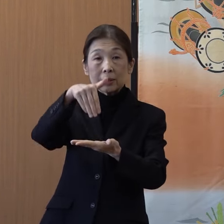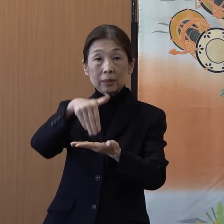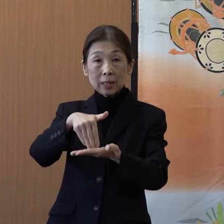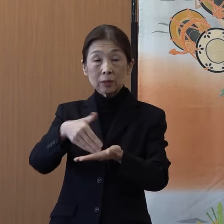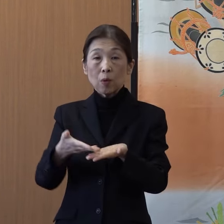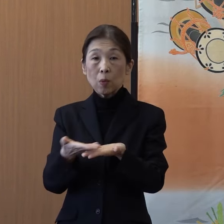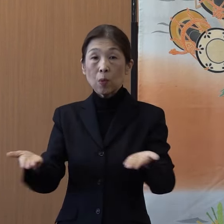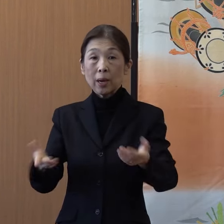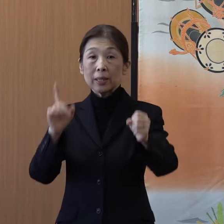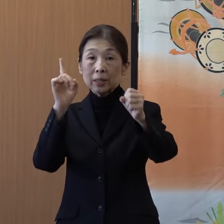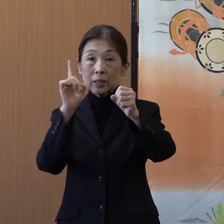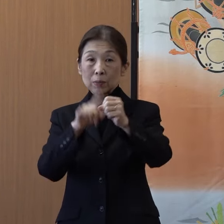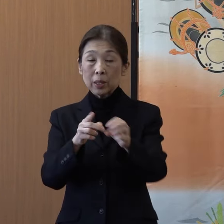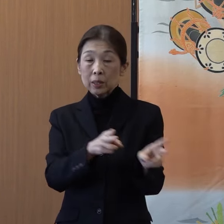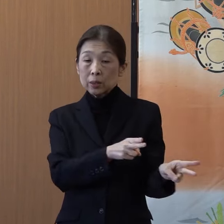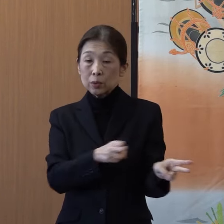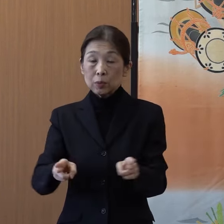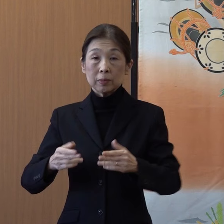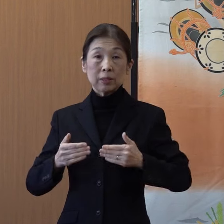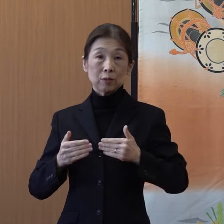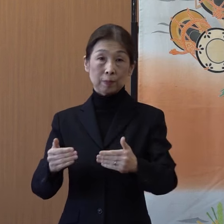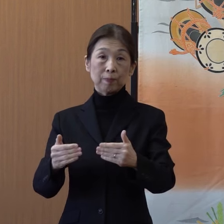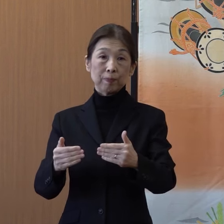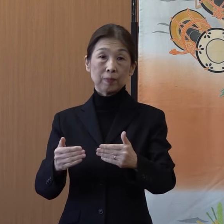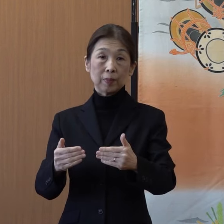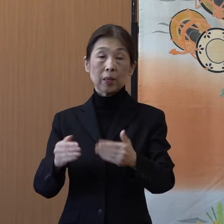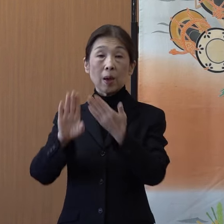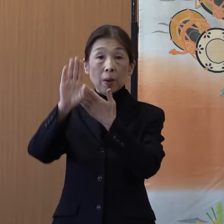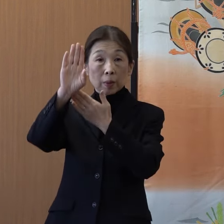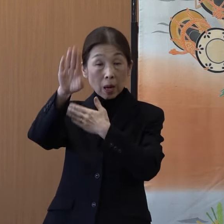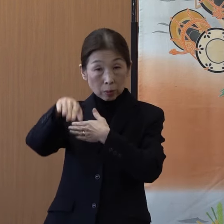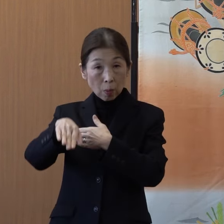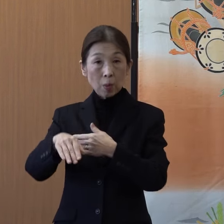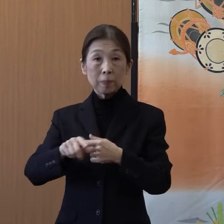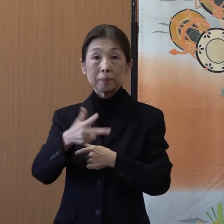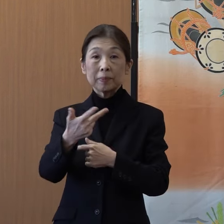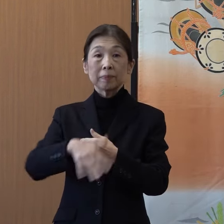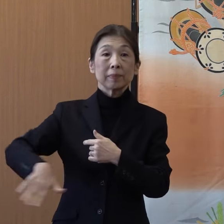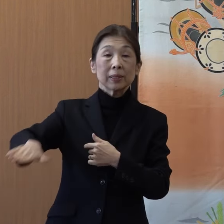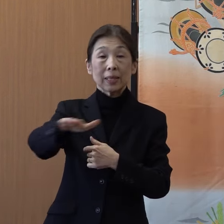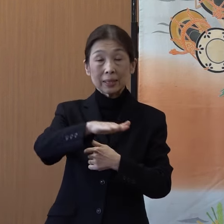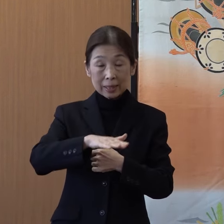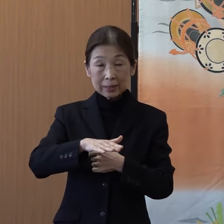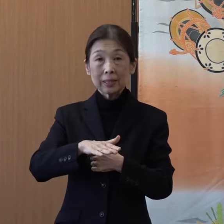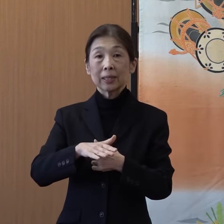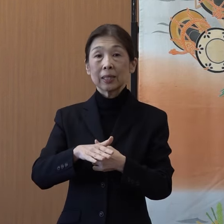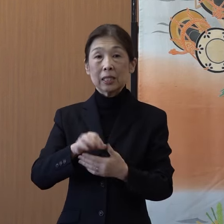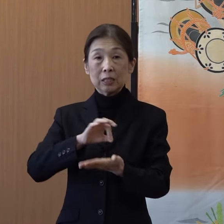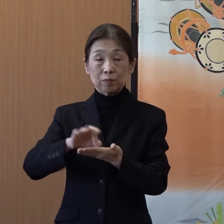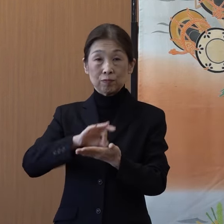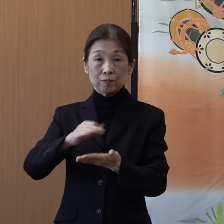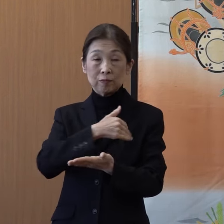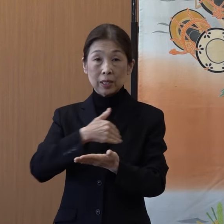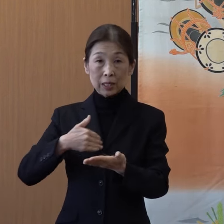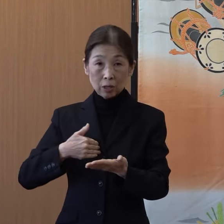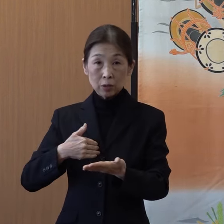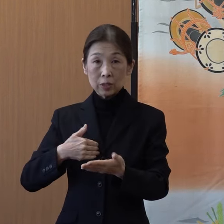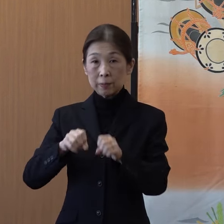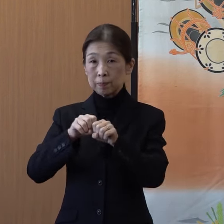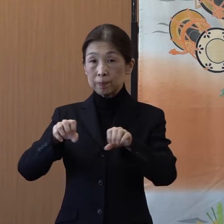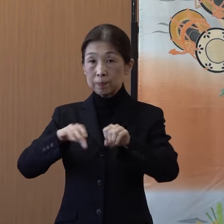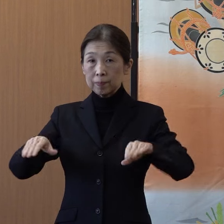けて準備をしております。公開後市民の皆さんに利用していただけるよう周知を図ってまいります